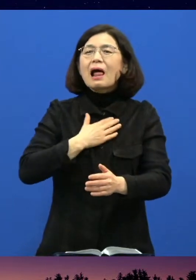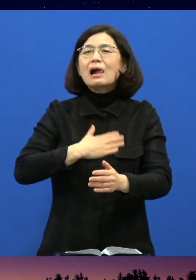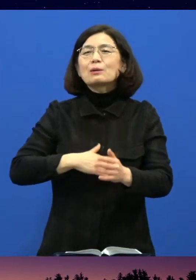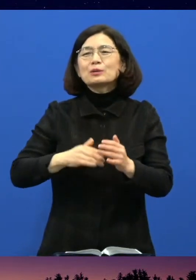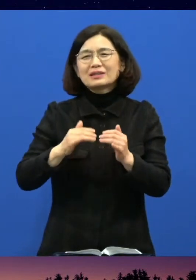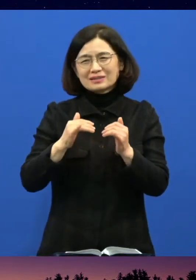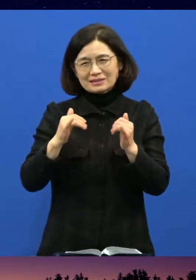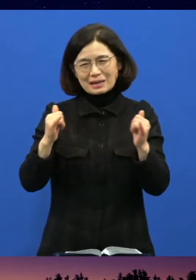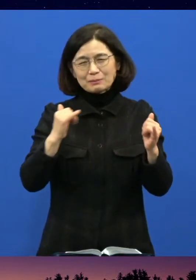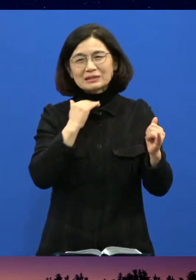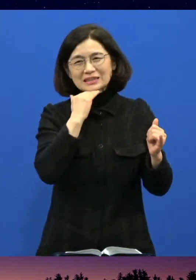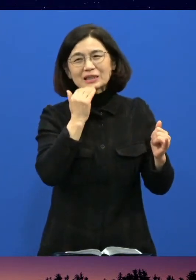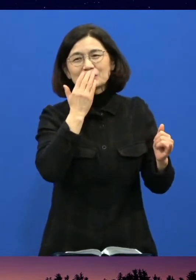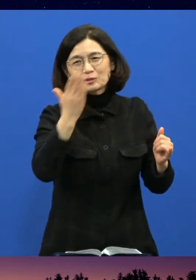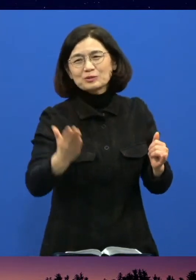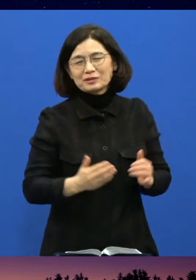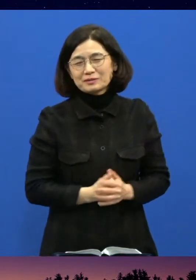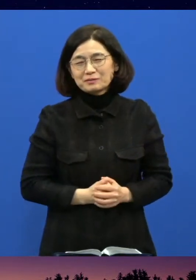아멘, 아멘.